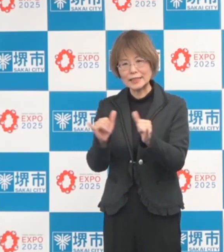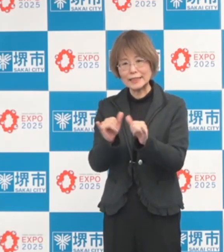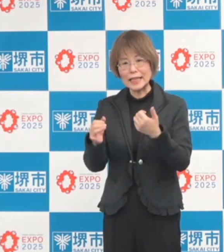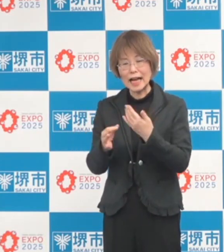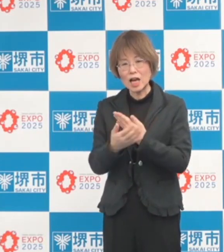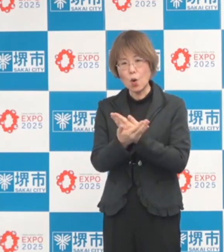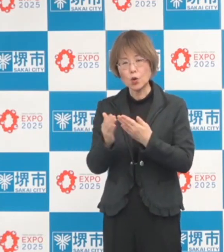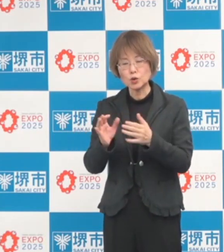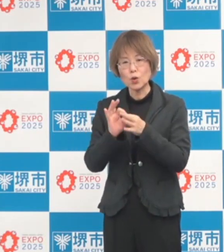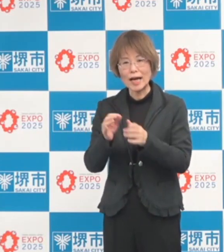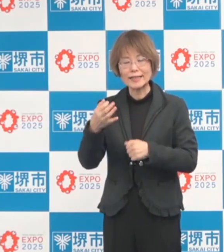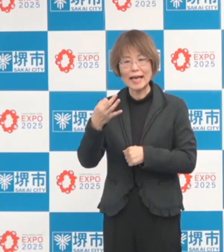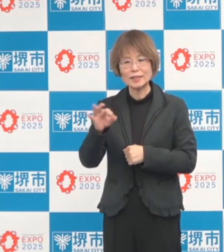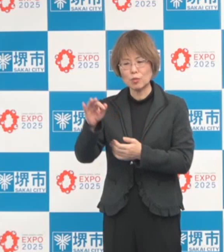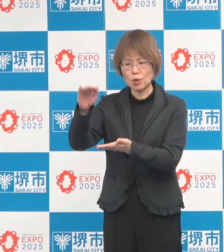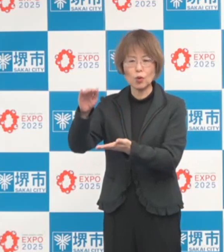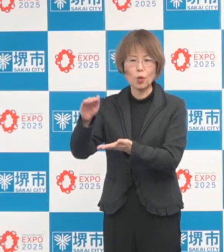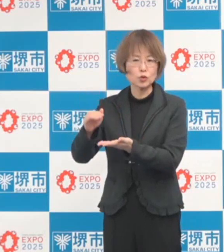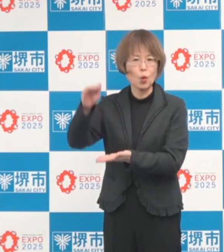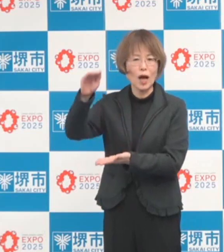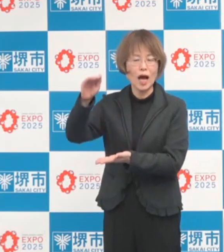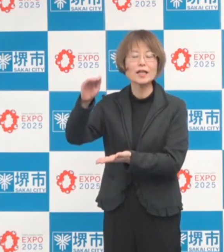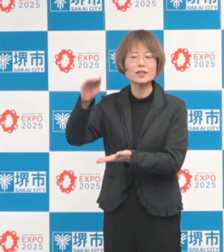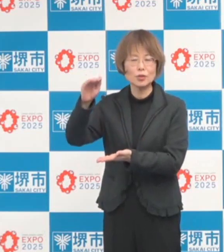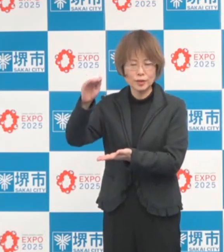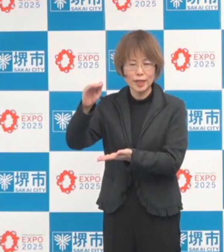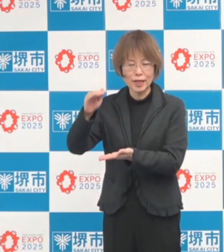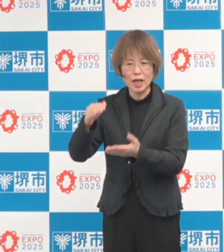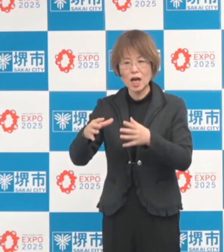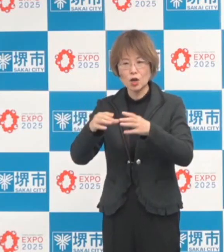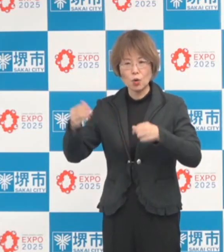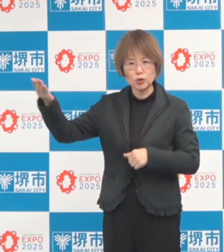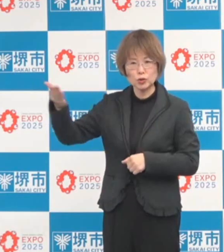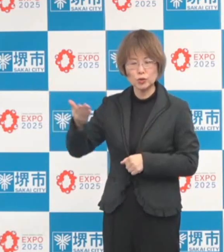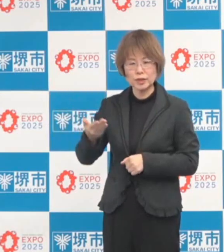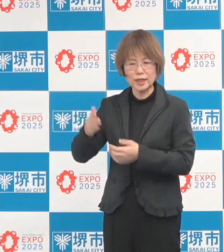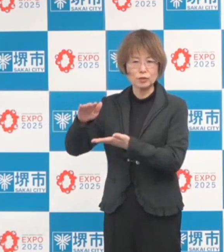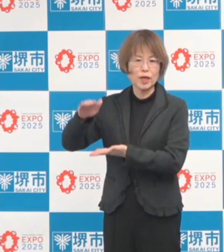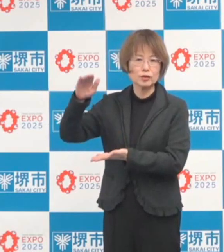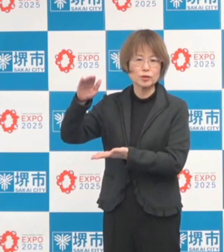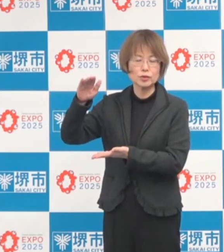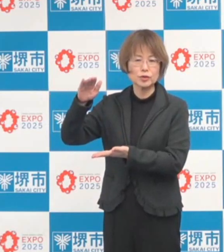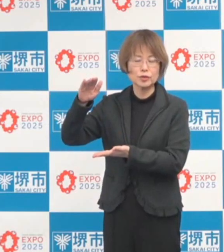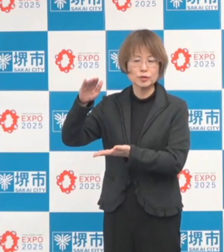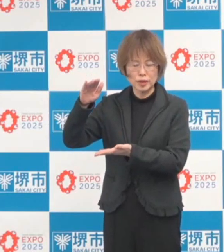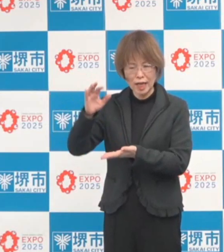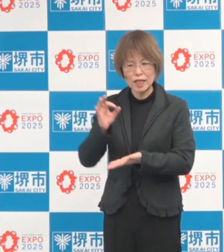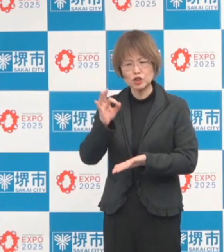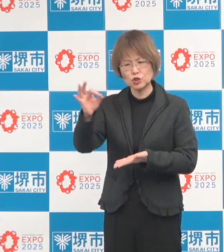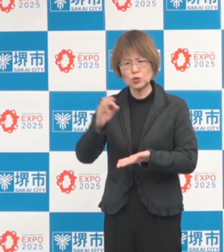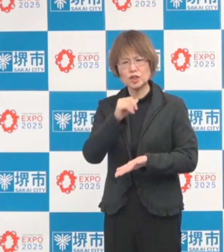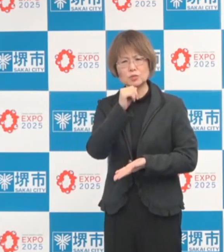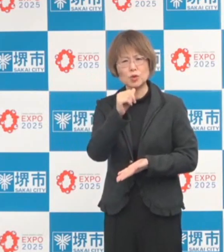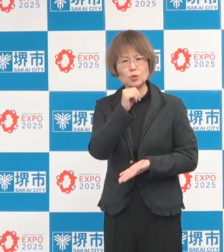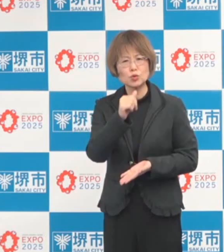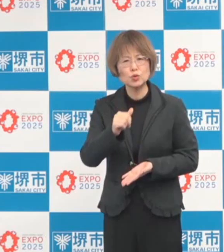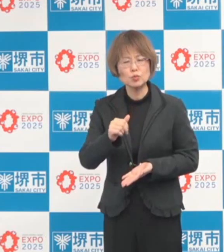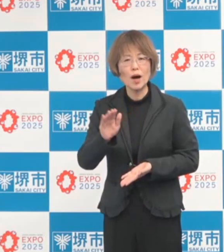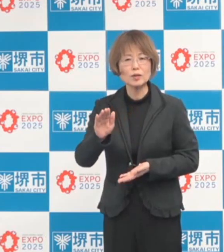係費の増加によって国庫支出金が増加、また収支不足等によりまして、